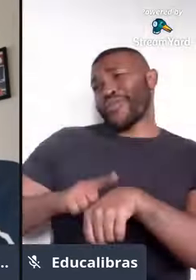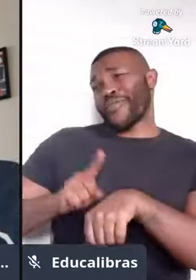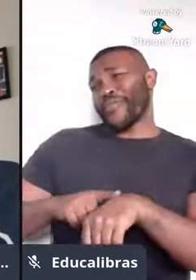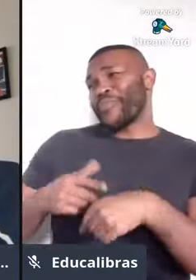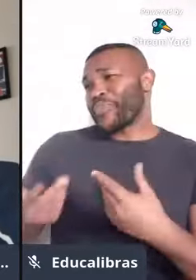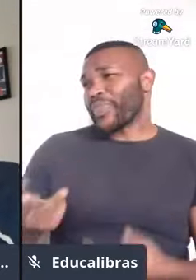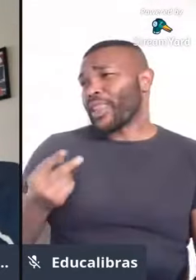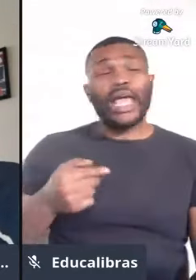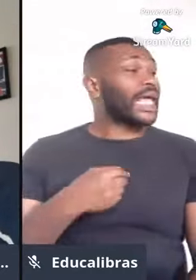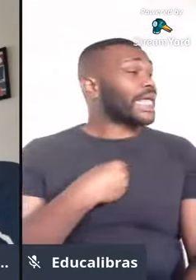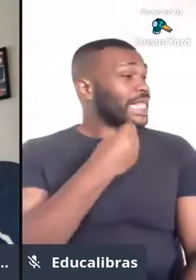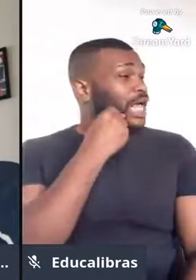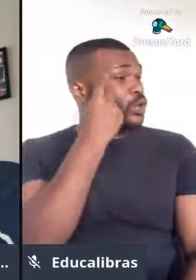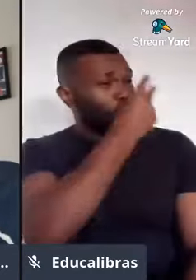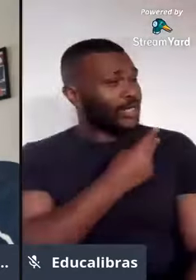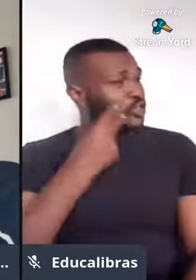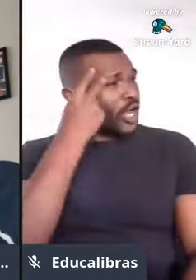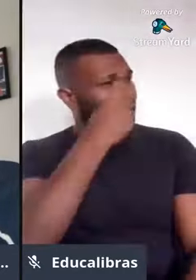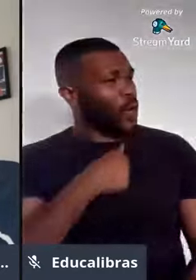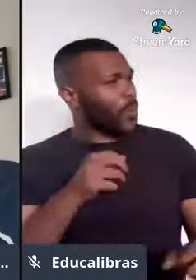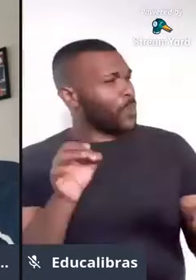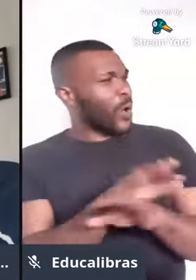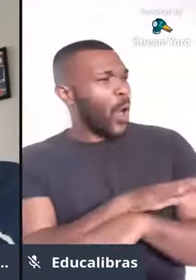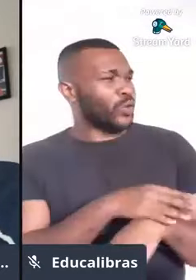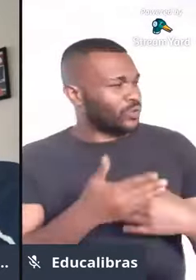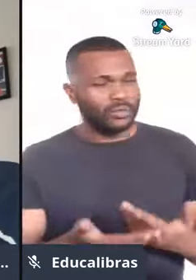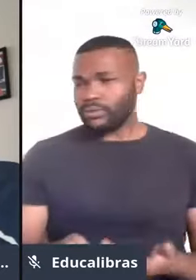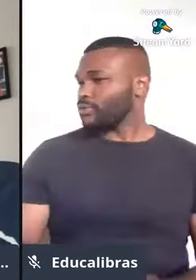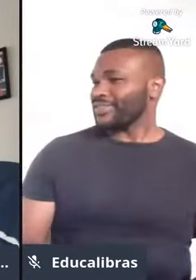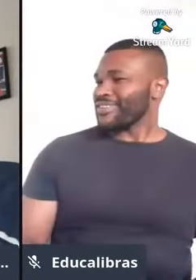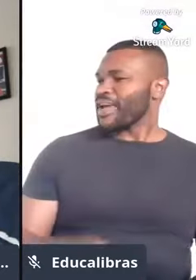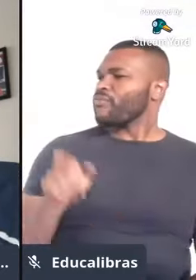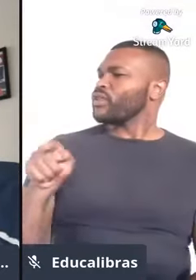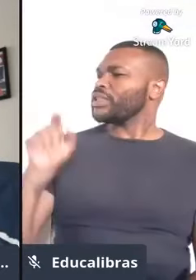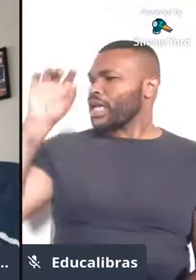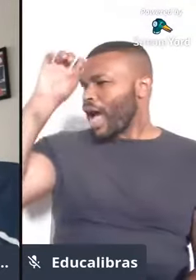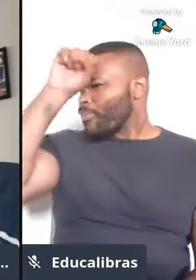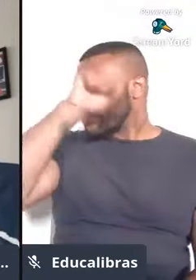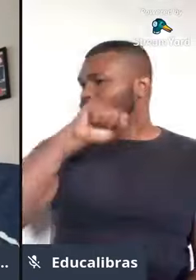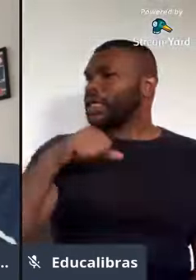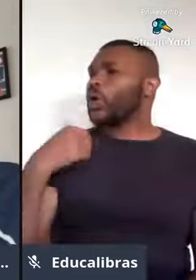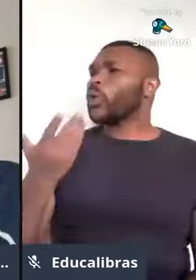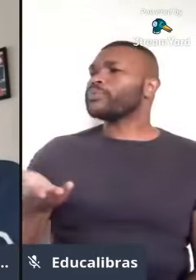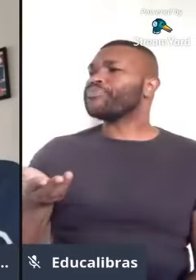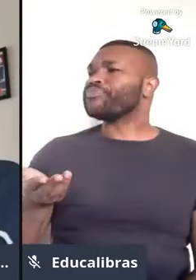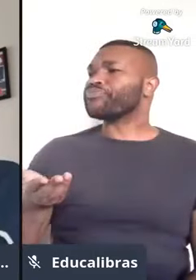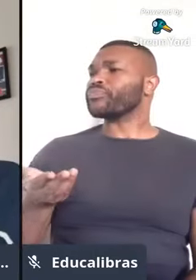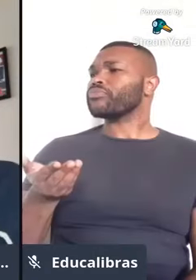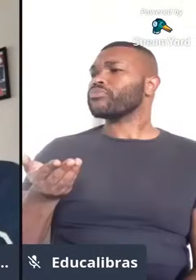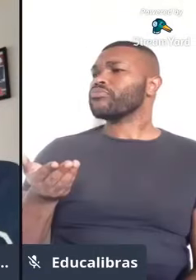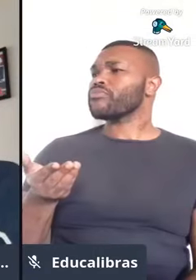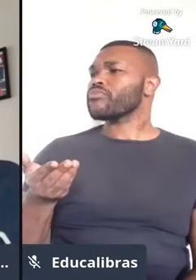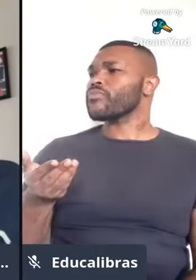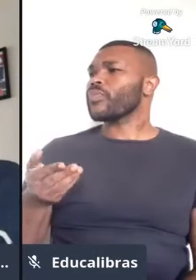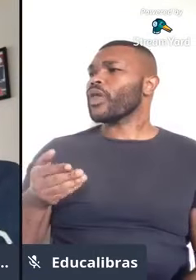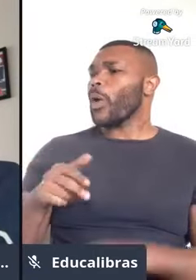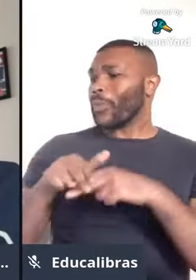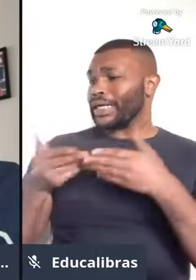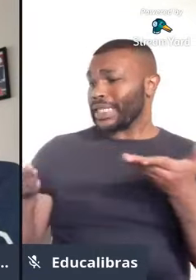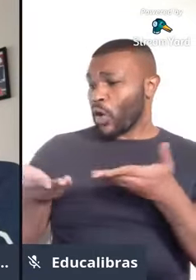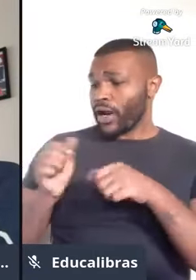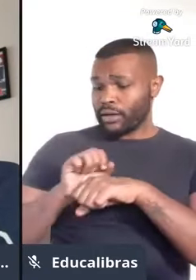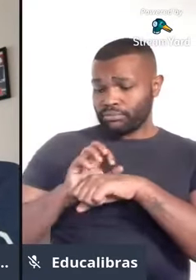estou pronto. É o seguinte, o que você aprendeu nessa temporada com essa pandemia? Você que tem